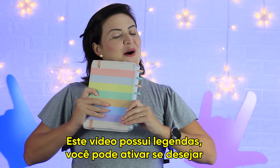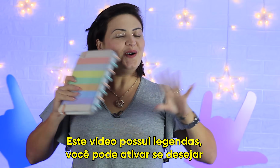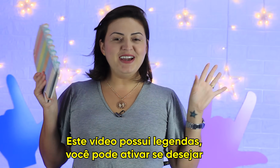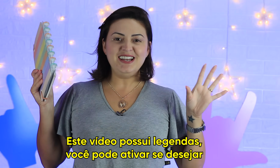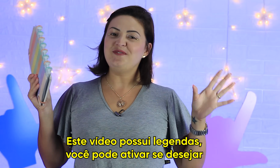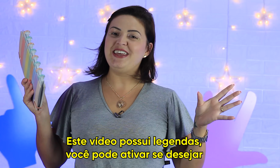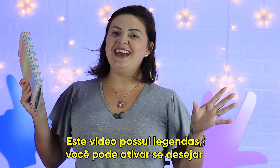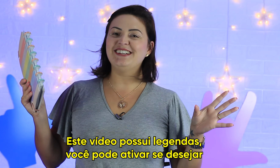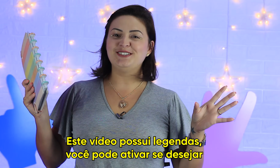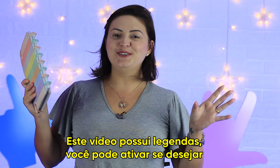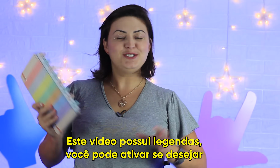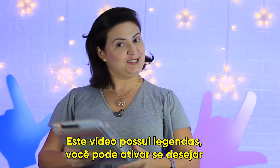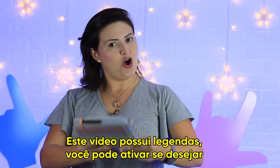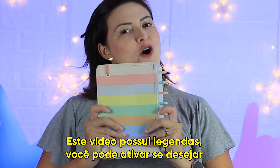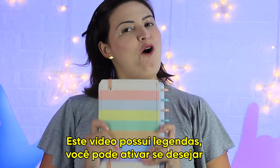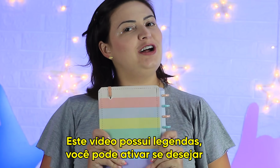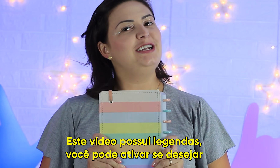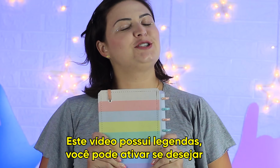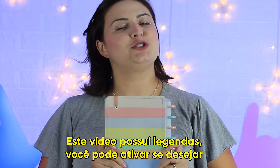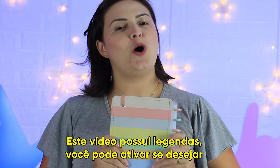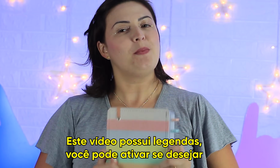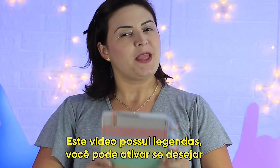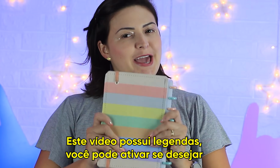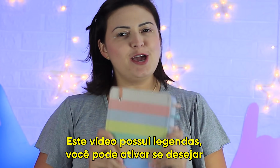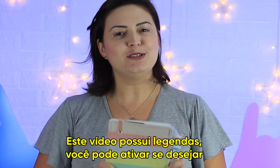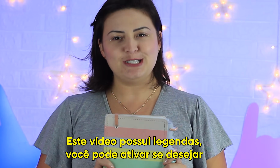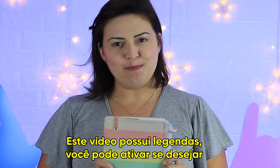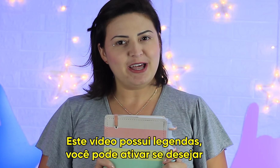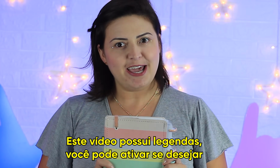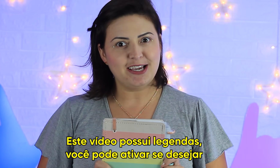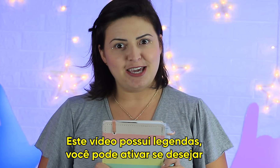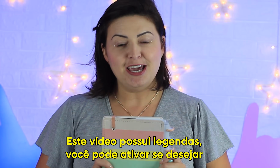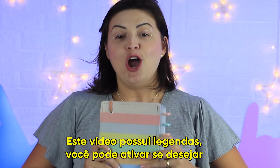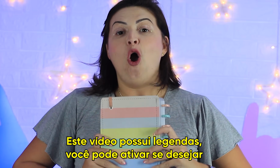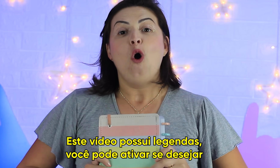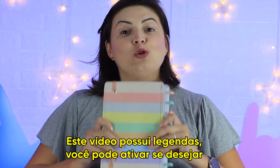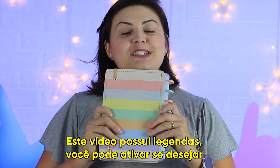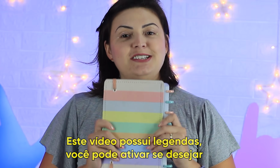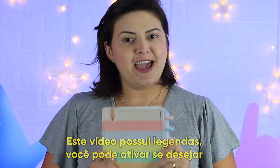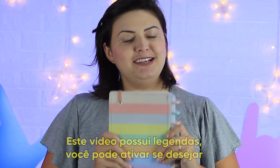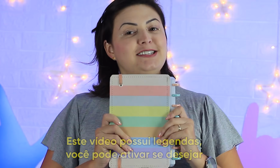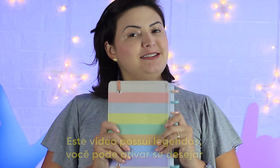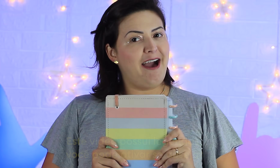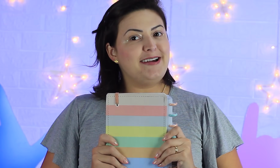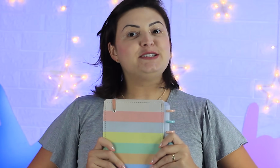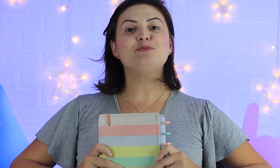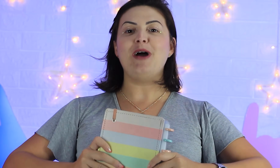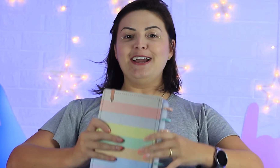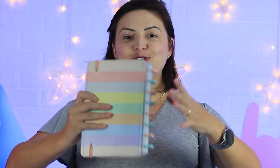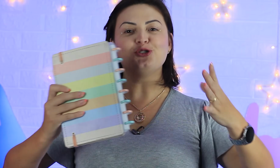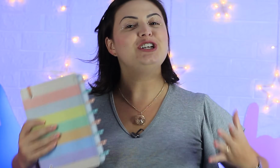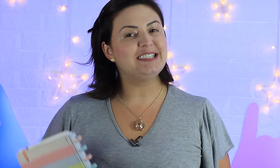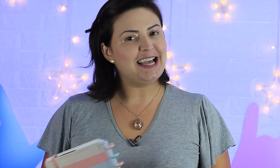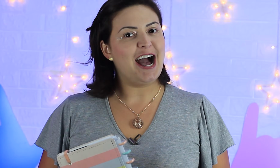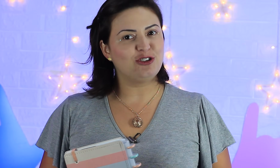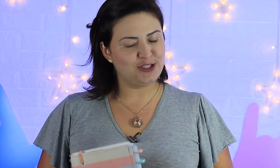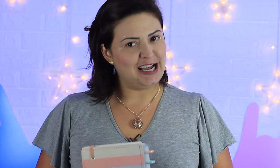Oi Libretos! Olha só, eu separei aqui os 100 sinais mais utilizados na